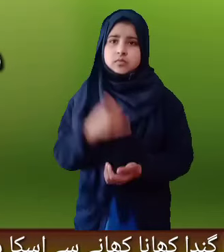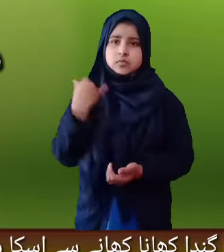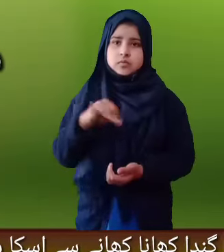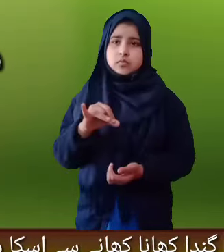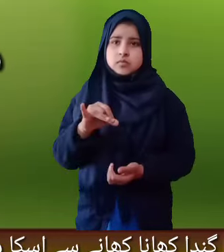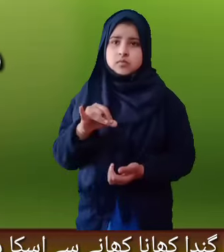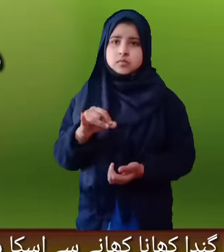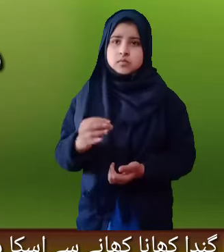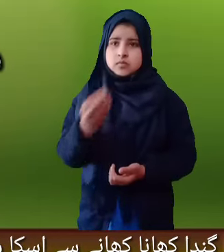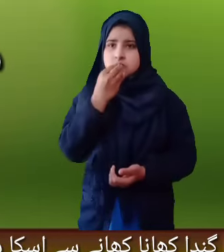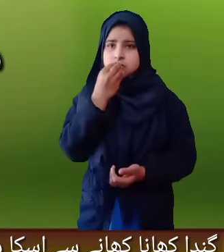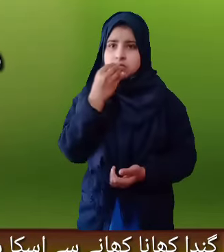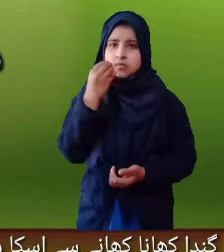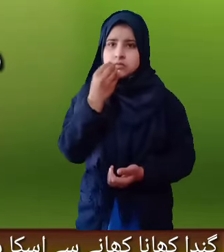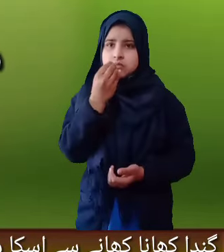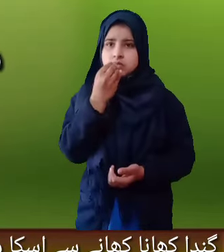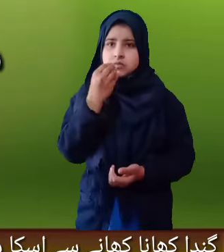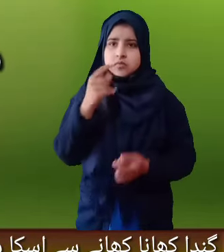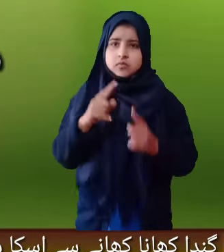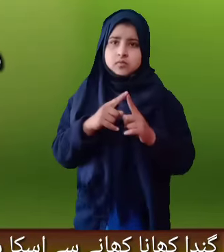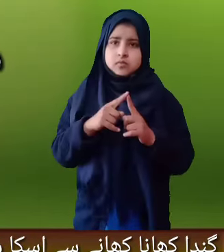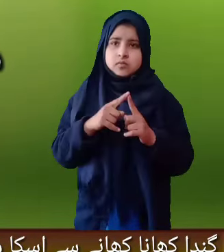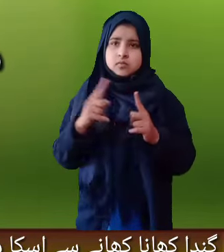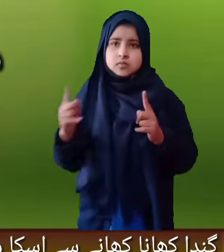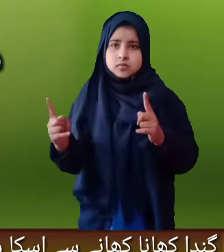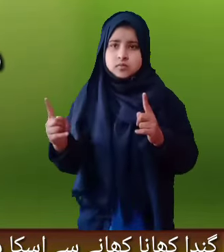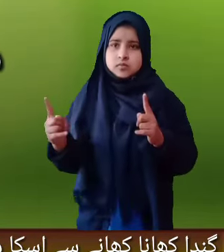गंदे खाना खाने से